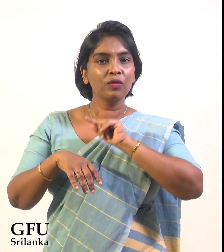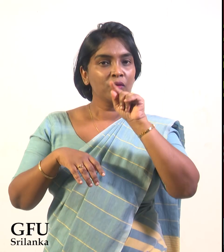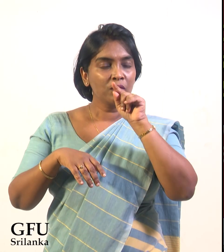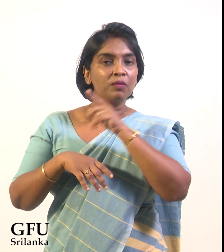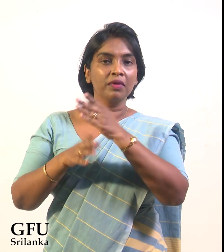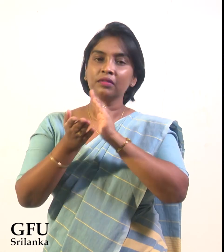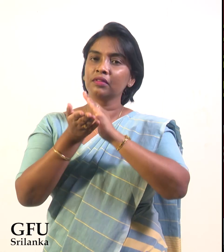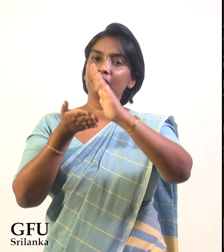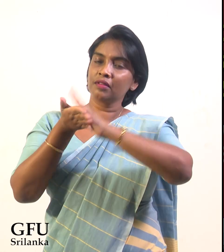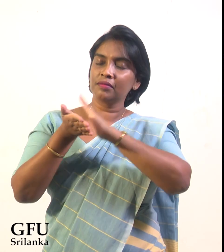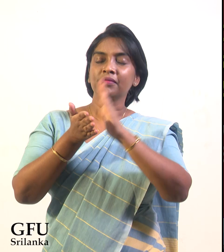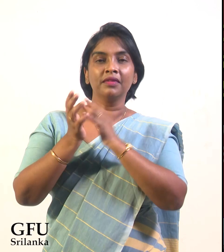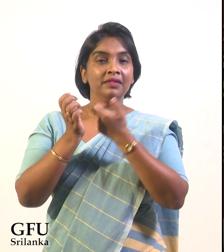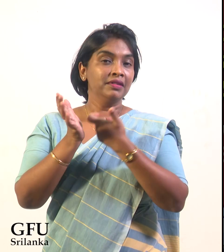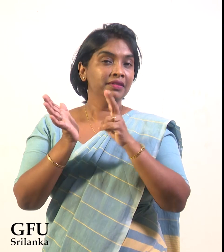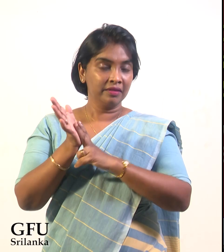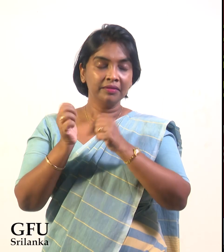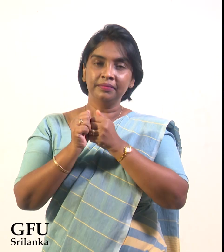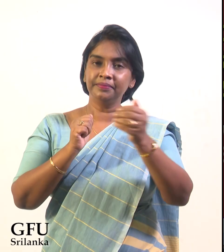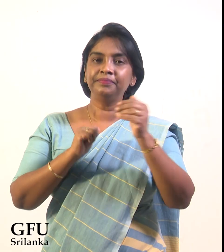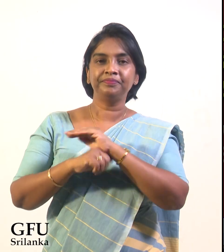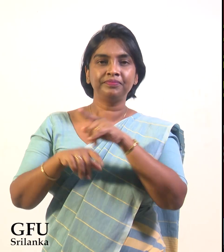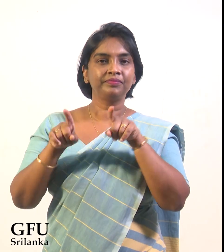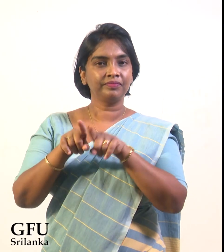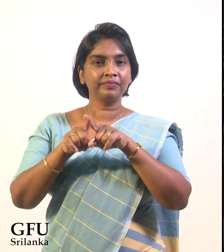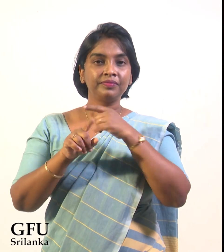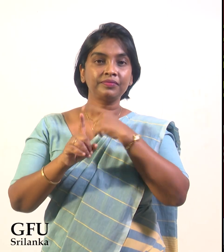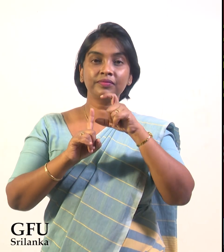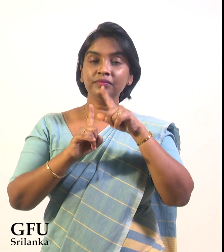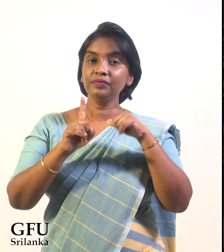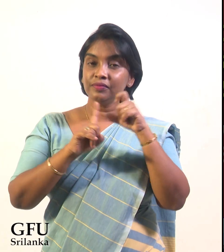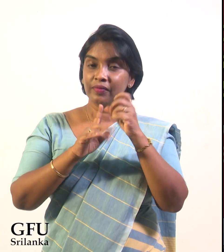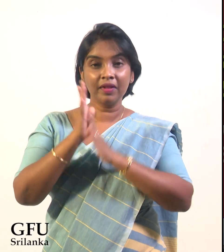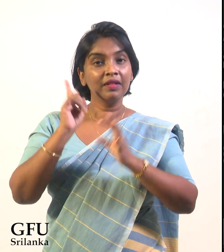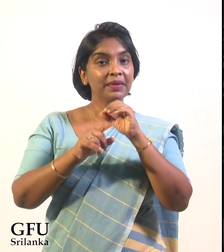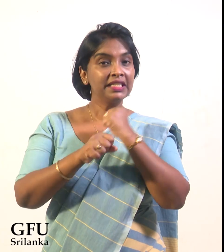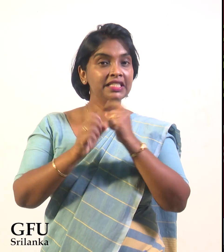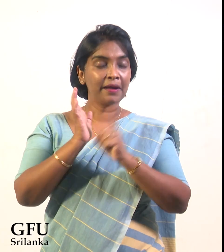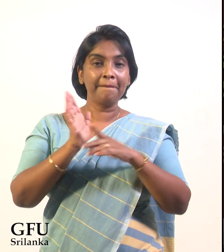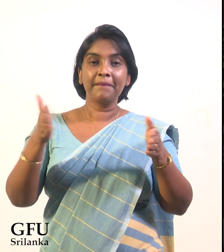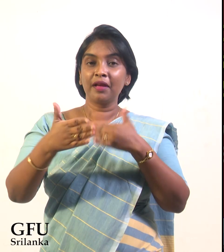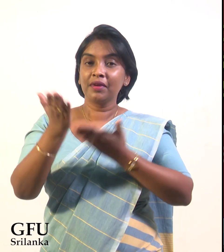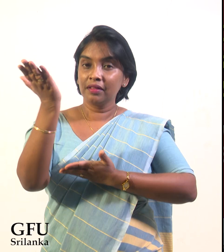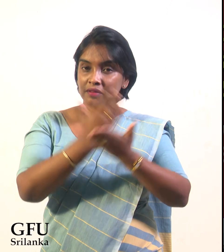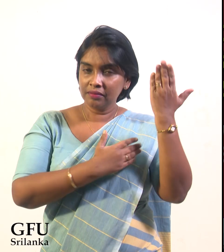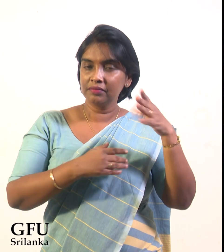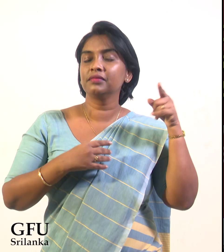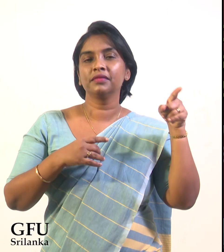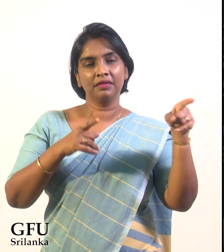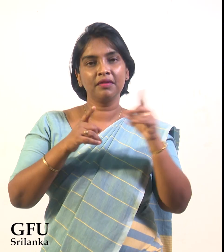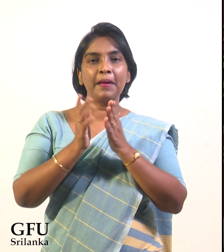සඳහා රූපවාහිනී සේවය සහාය ලබා ගැනීම කියන ශිෂ්‍ය යටතේ මාචාර්ය ජී.එල්. පීරිස් මැතිතුමා ඉදිරිපත් කරපු කැබිනට්